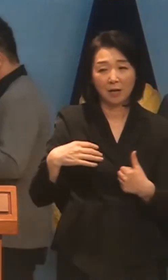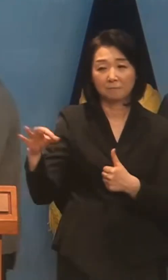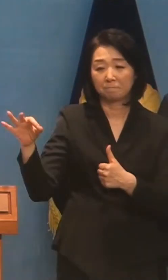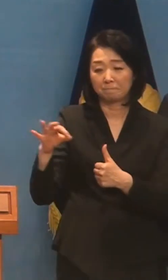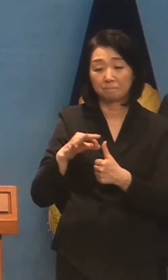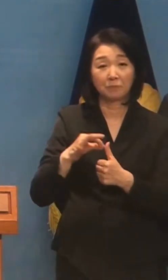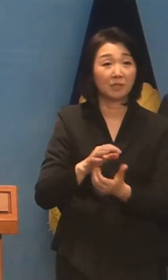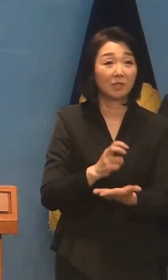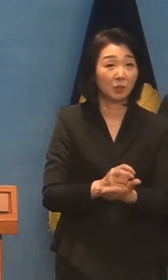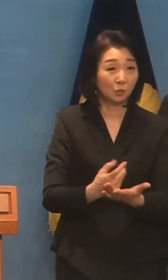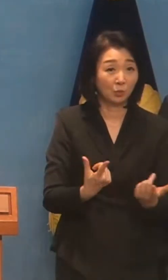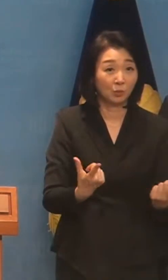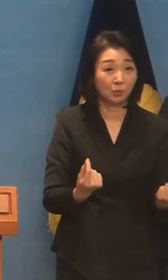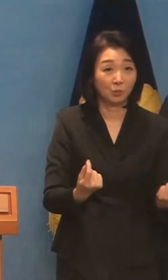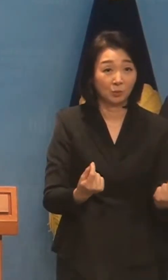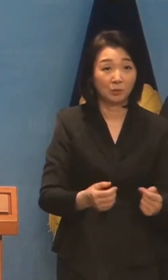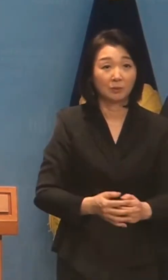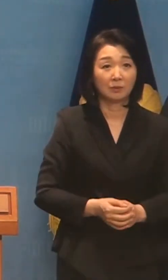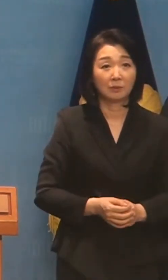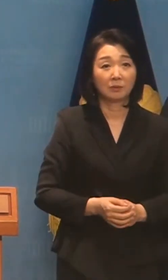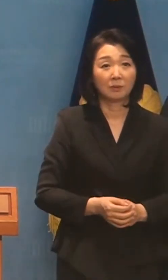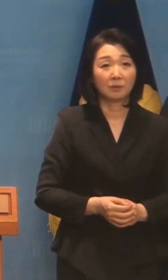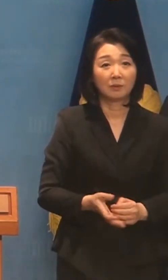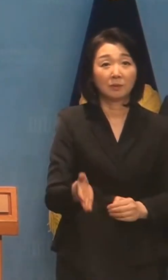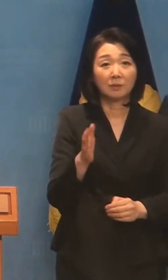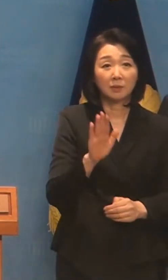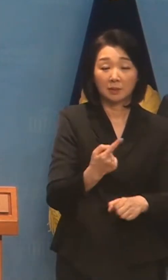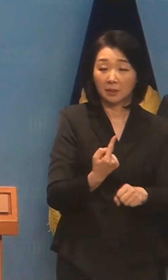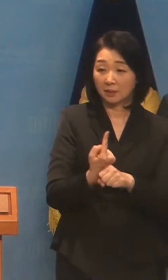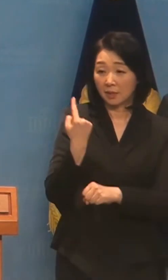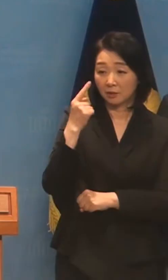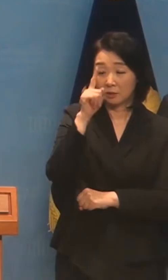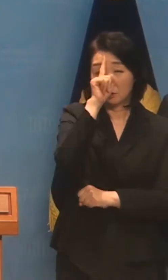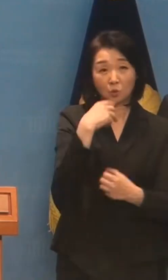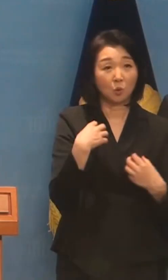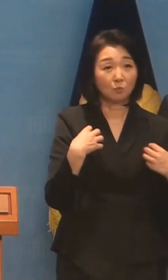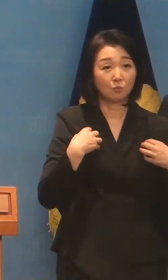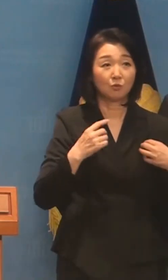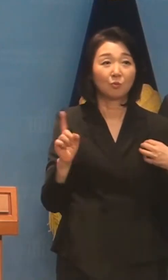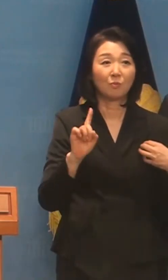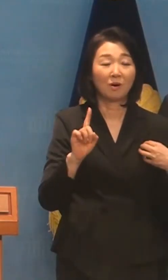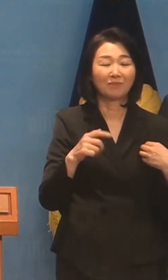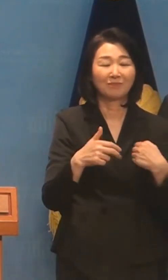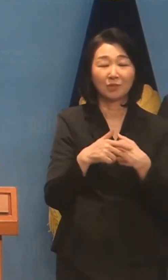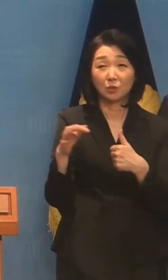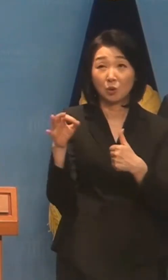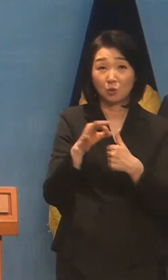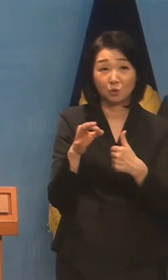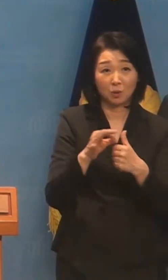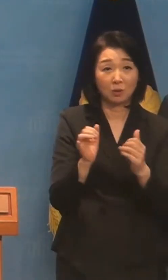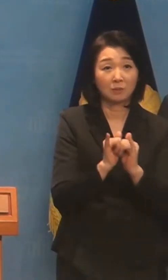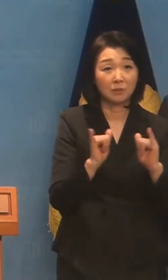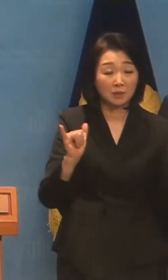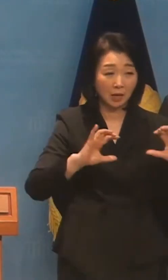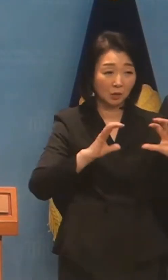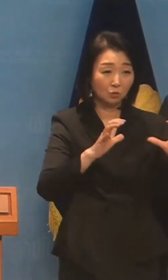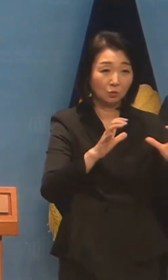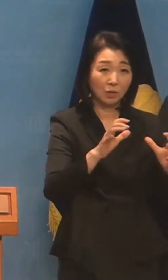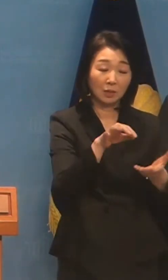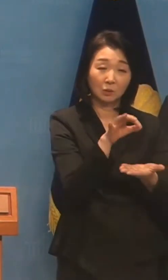지원하는 제도입니다. 그런데 작년 정부는 의료급여 수급자들이 국가